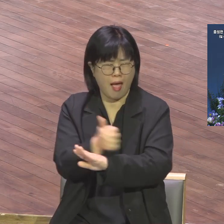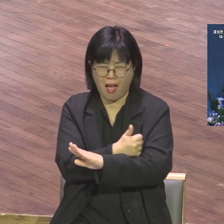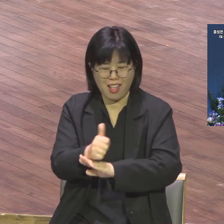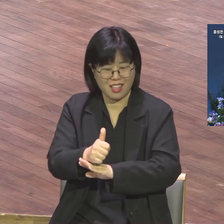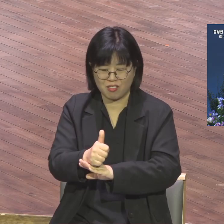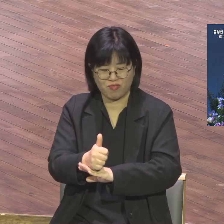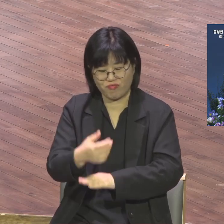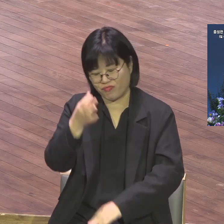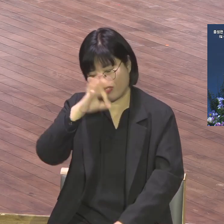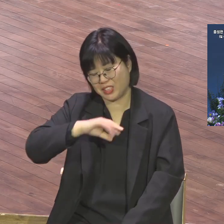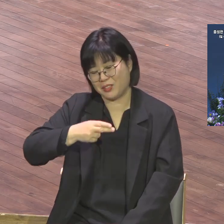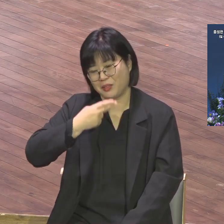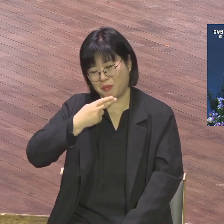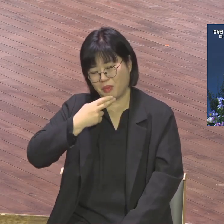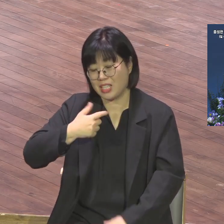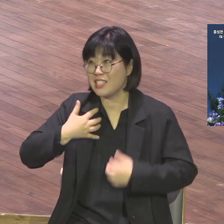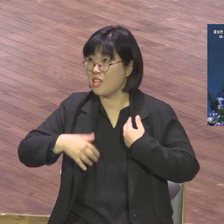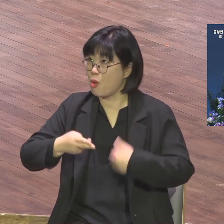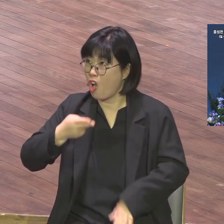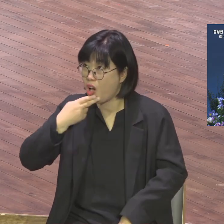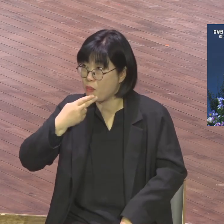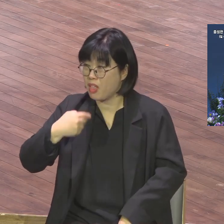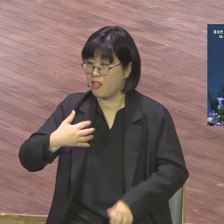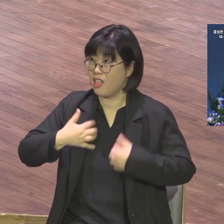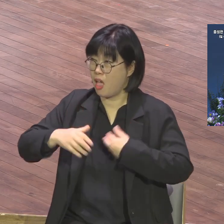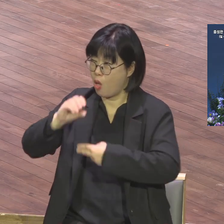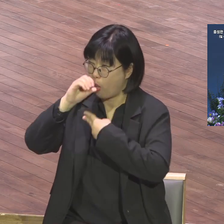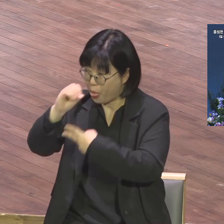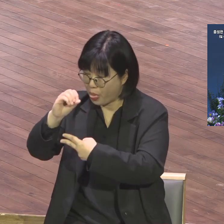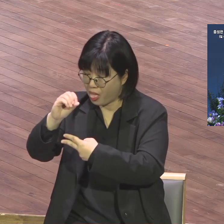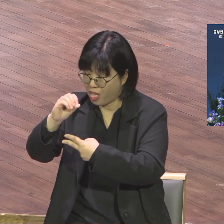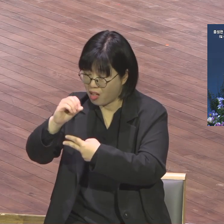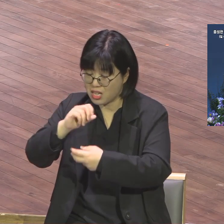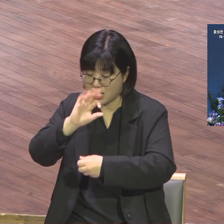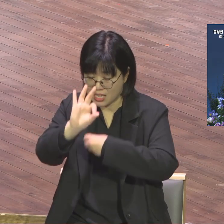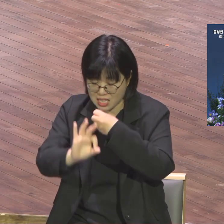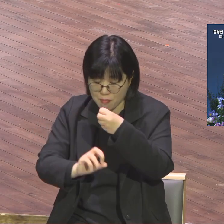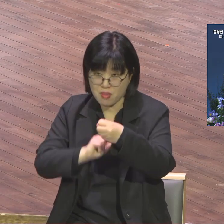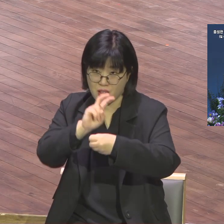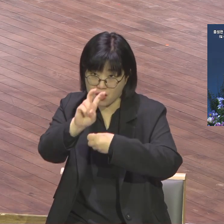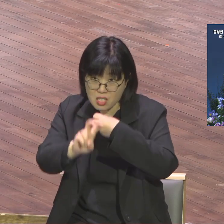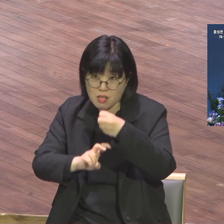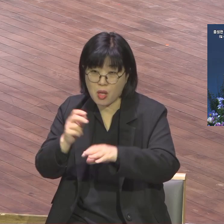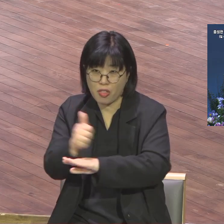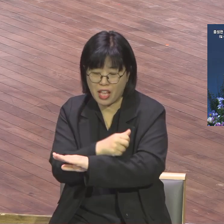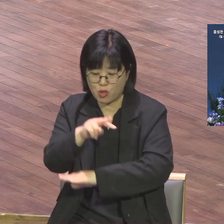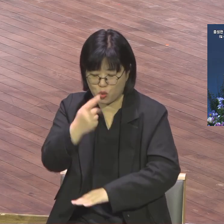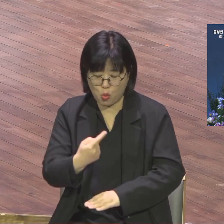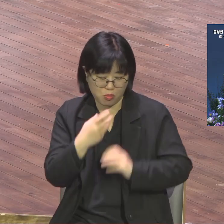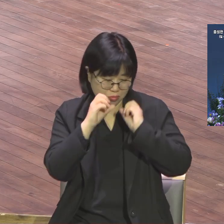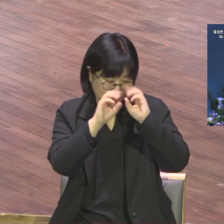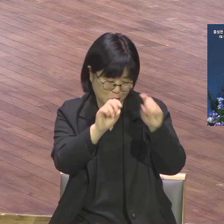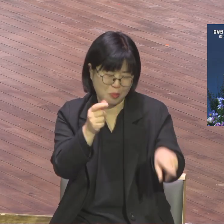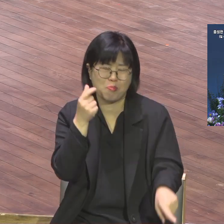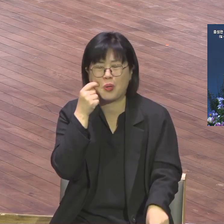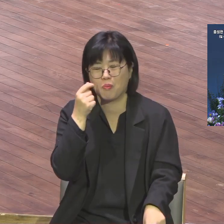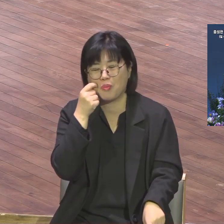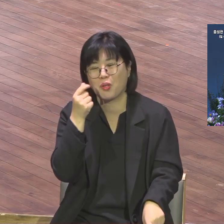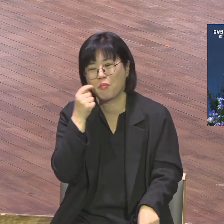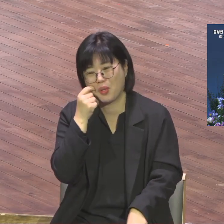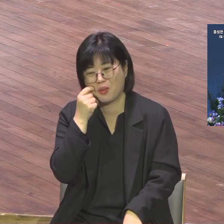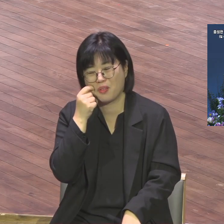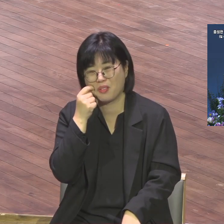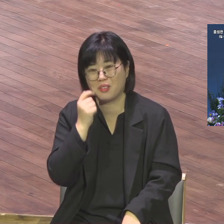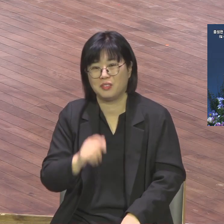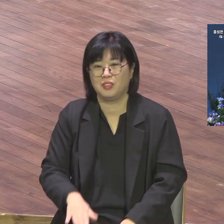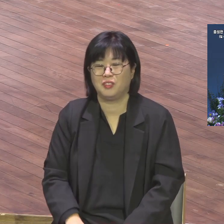못 받았는데 내가 뭐 기쁨을 회복하지 못했는데 내가 복음의 능력을 체험하지 못했는데 말로는 해요.